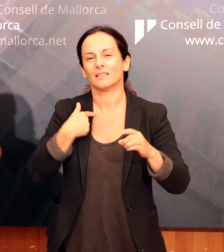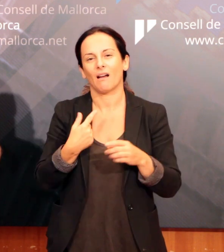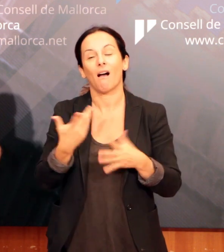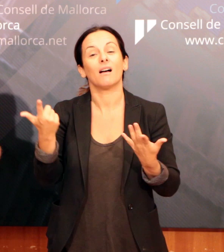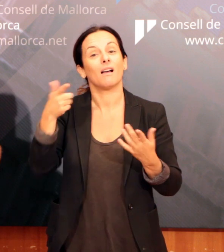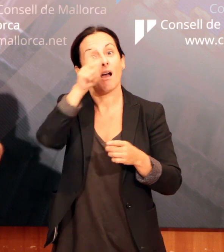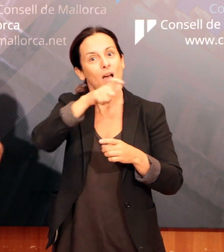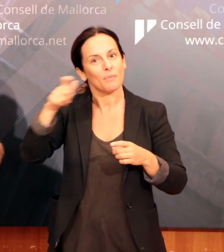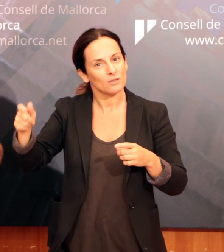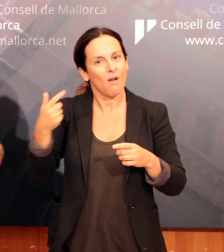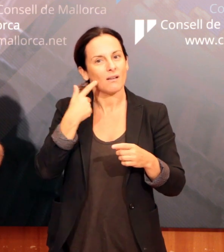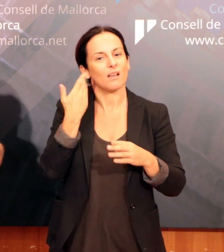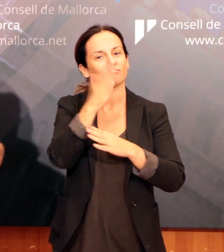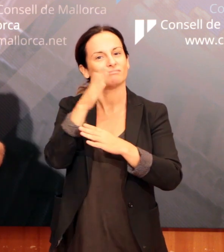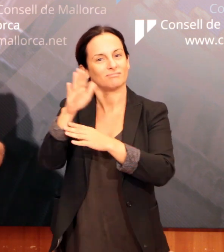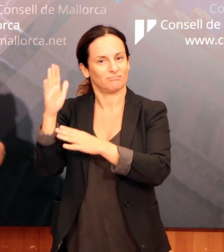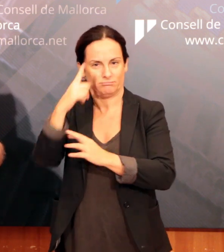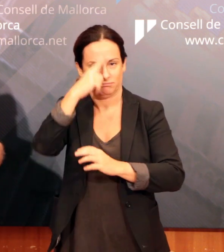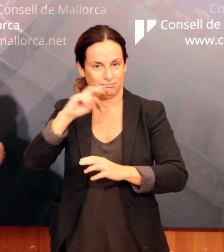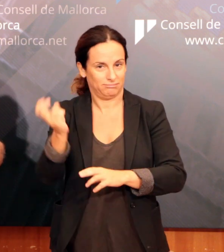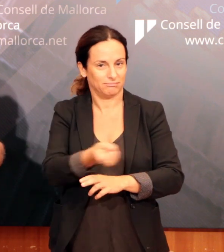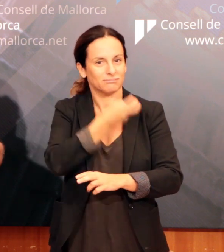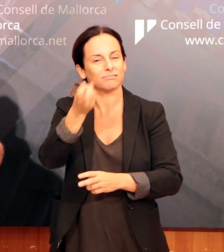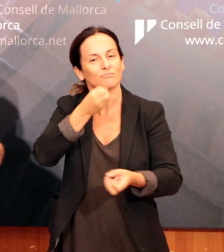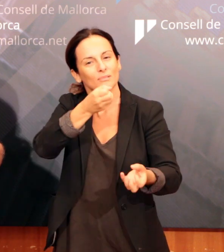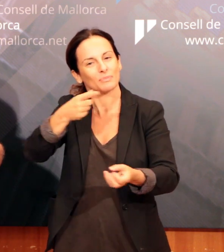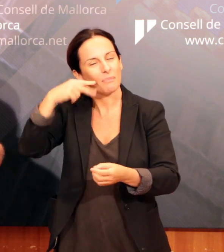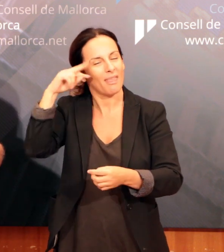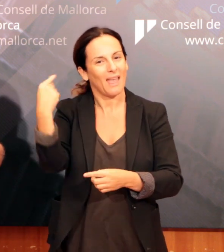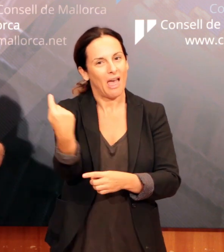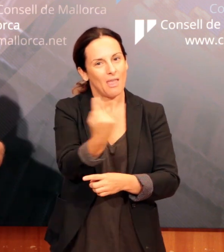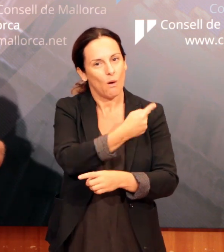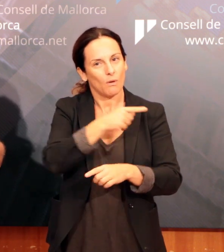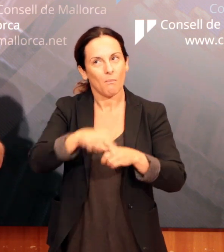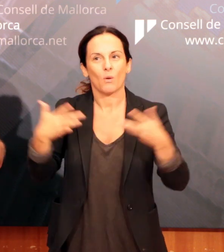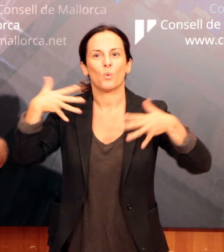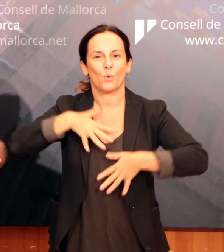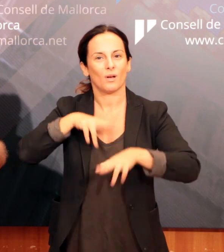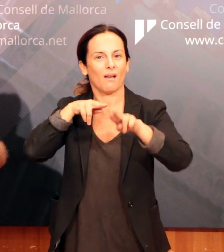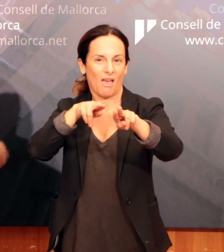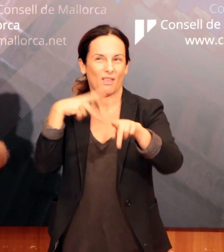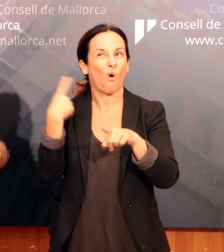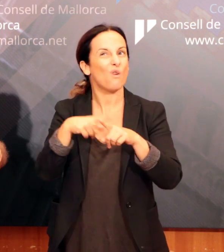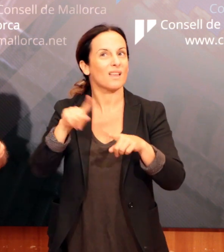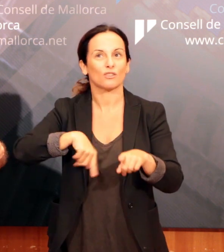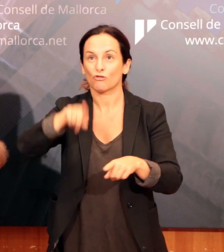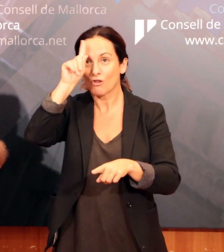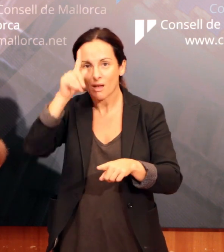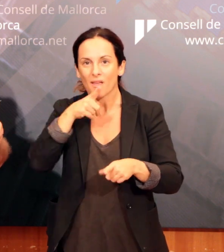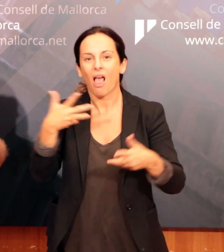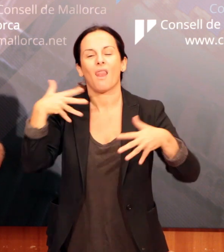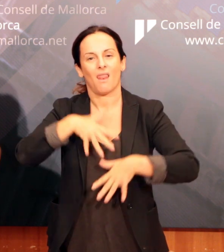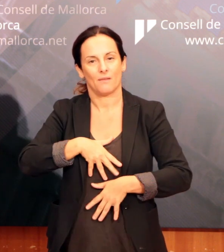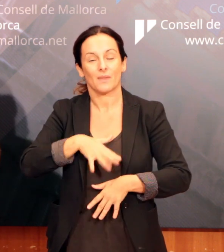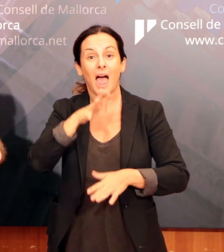explicacions, donar a conèixer aquell aspecte que a vegades estan a sobre de la casa. Ara, en el director de la casa, en una